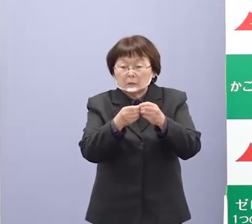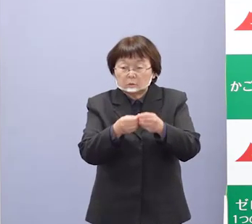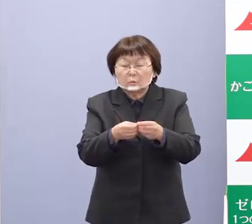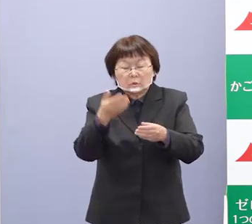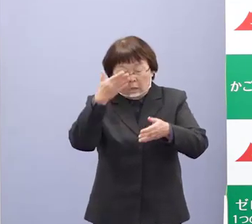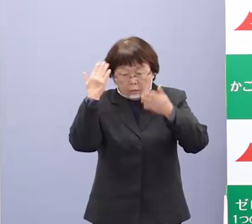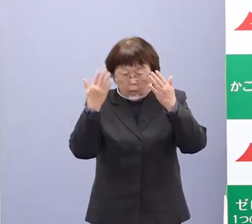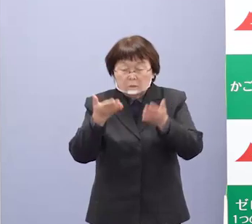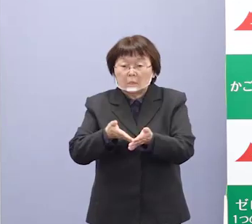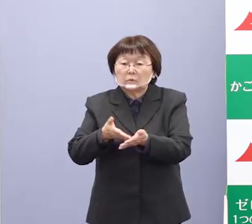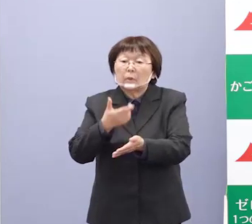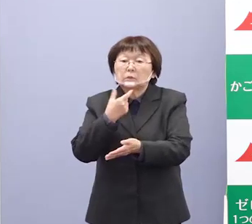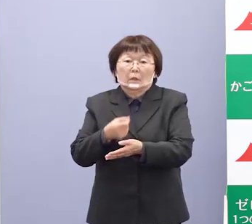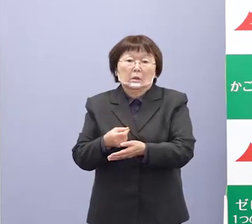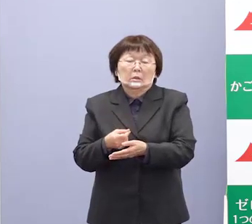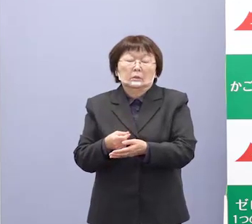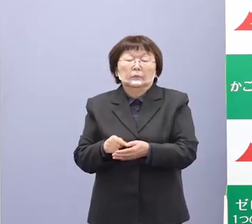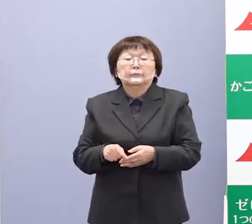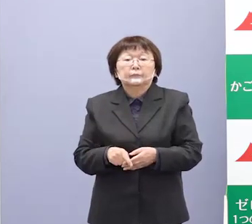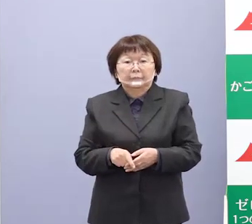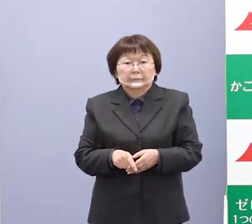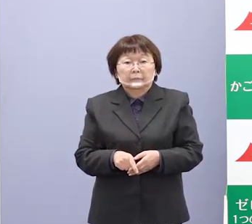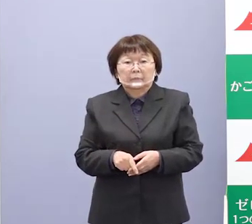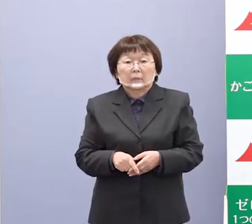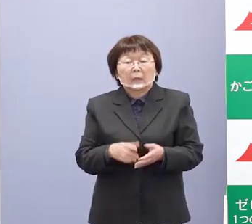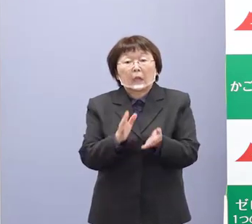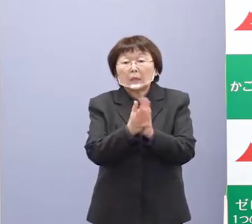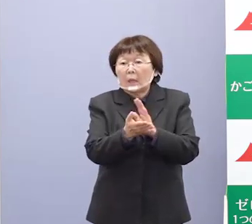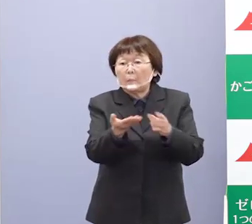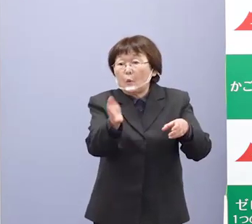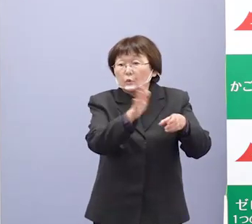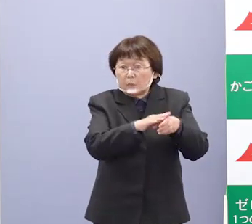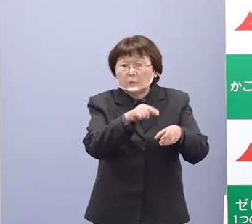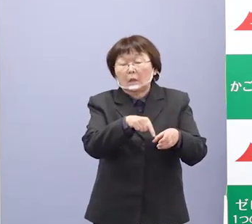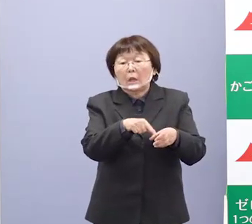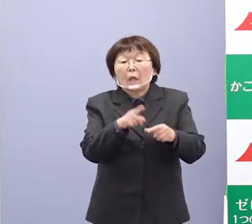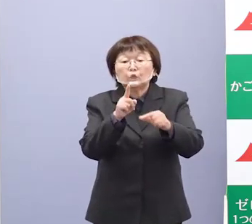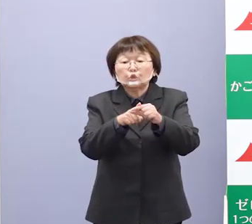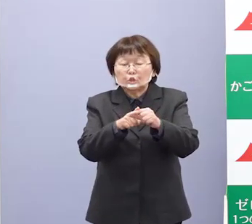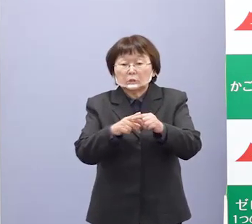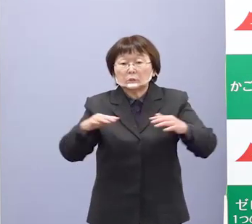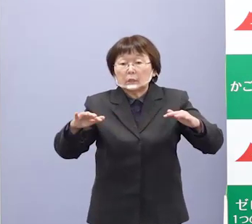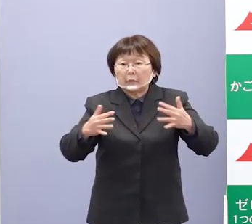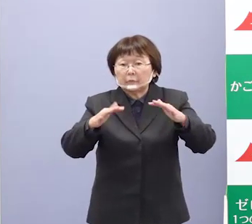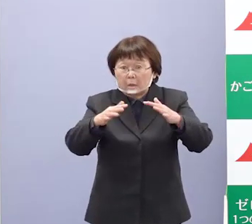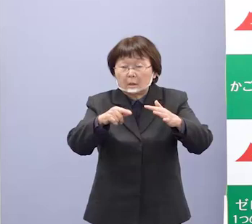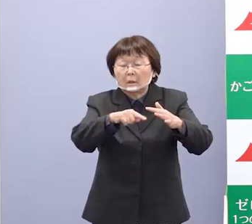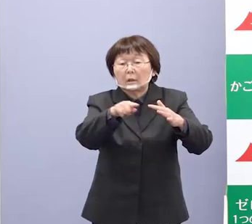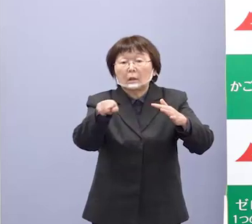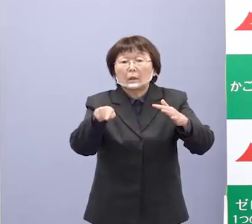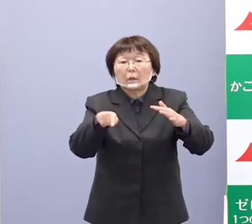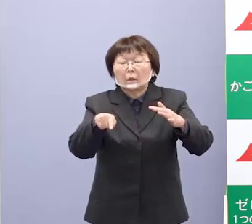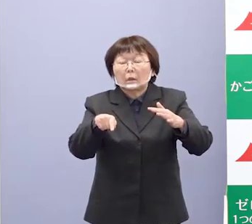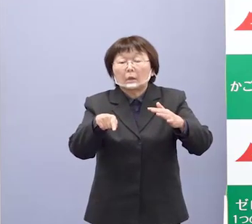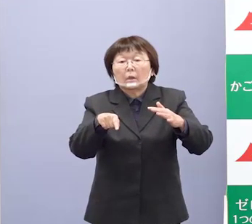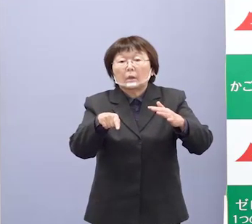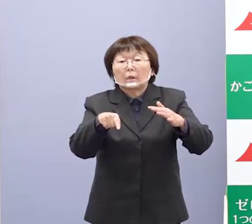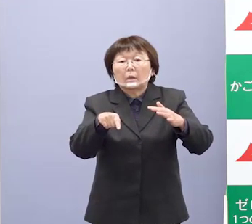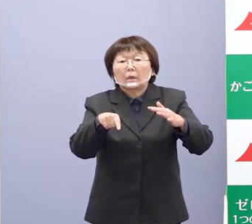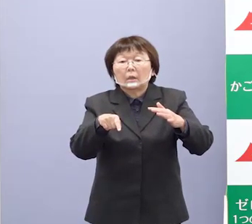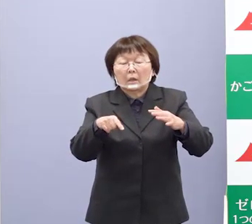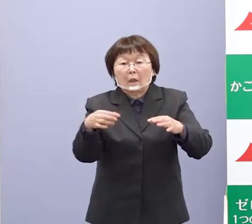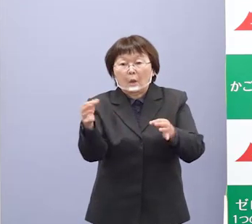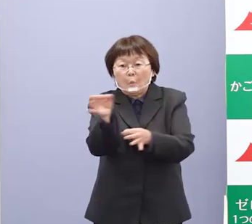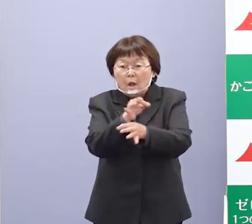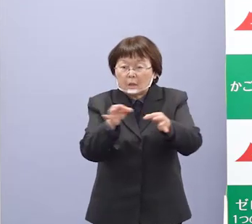いりたいと思っております。いずれにしましても、この、まあ、これ県も含めて中心市街地の活性化、そして人流、そしてお金